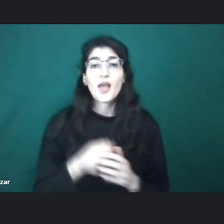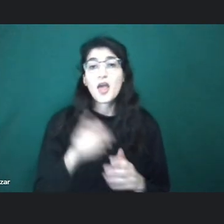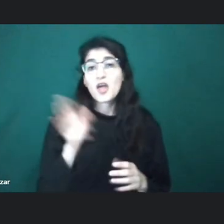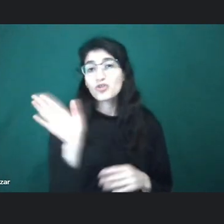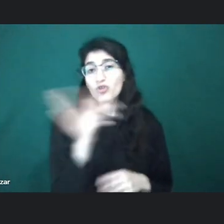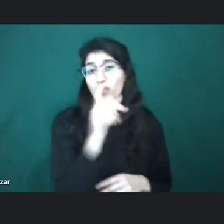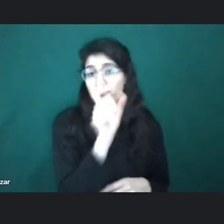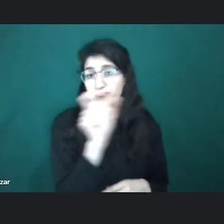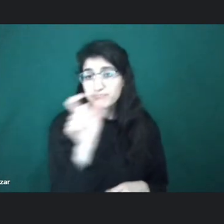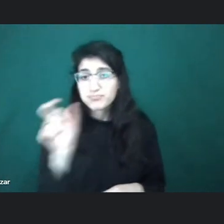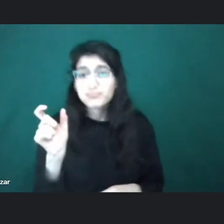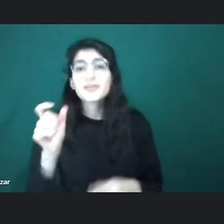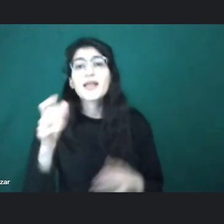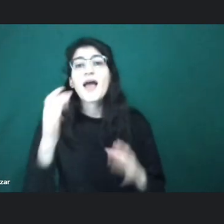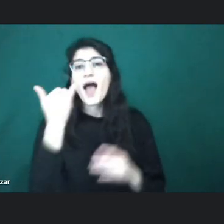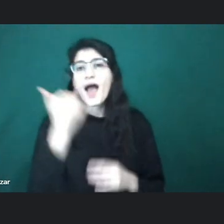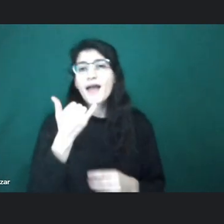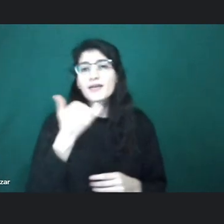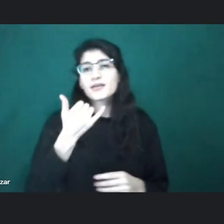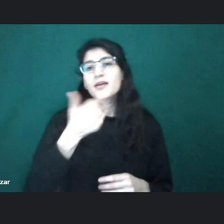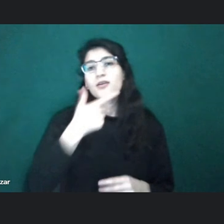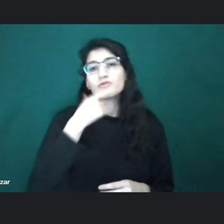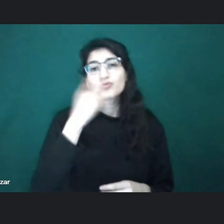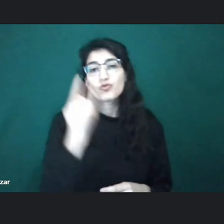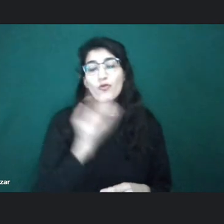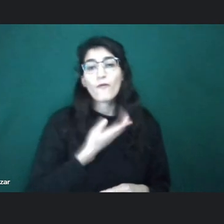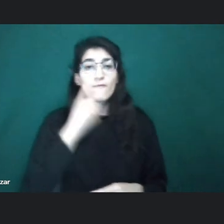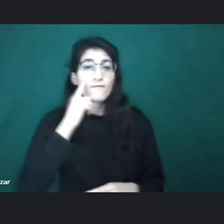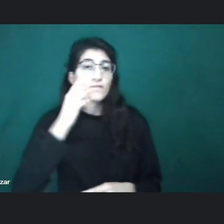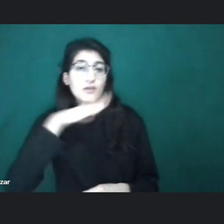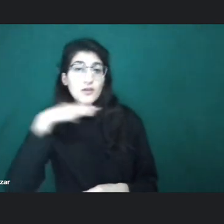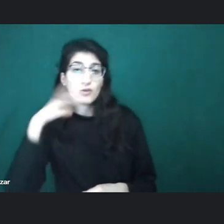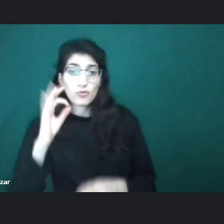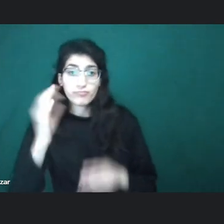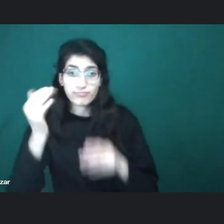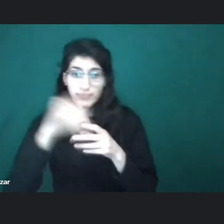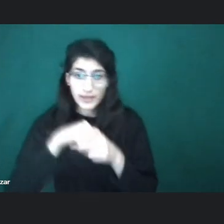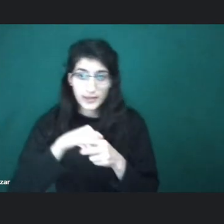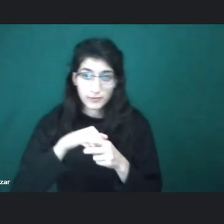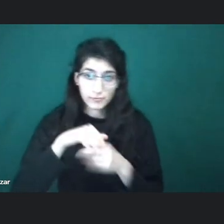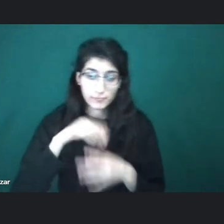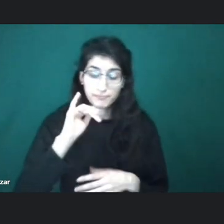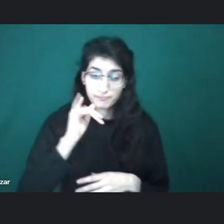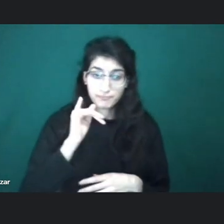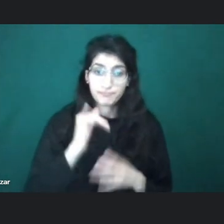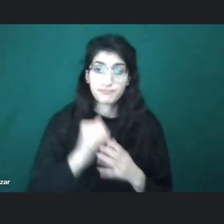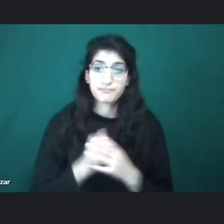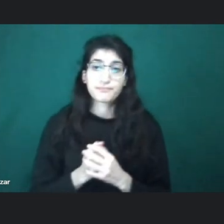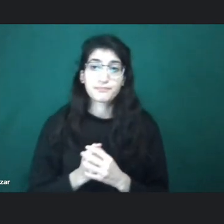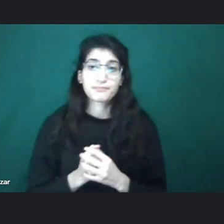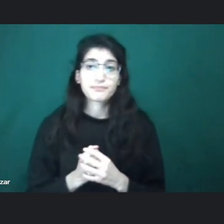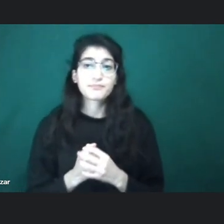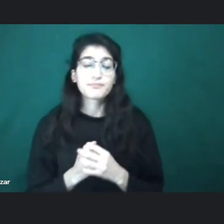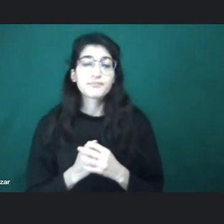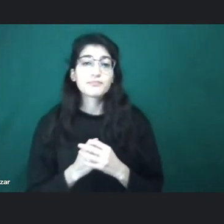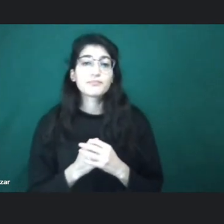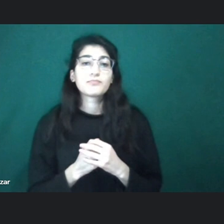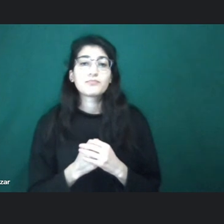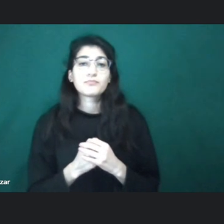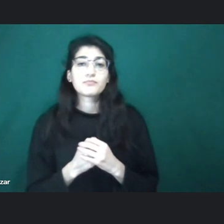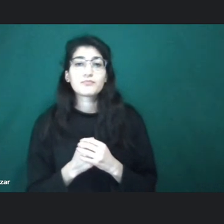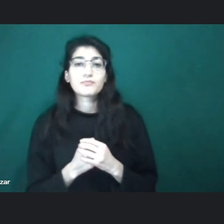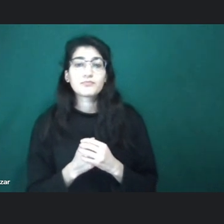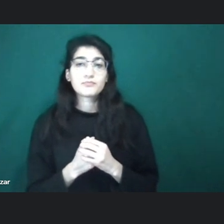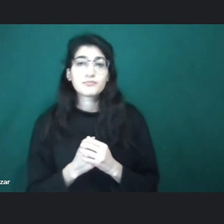que la R, sector, bueno, sector en ese caso, no sé si es sufijo o es parte de la palabra,